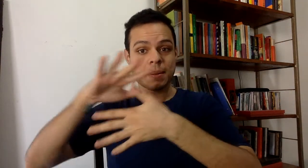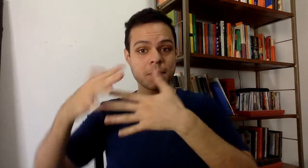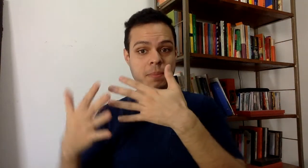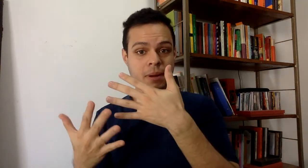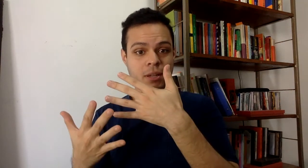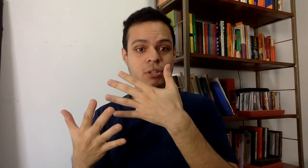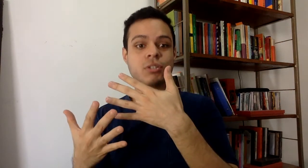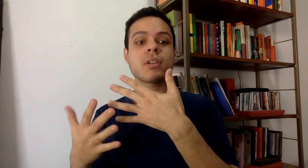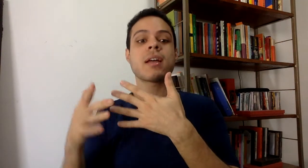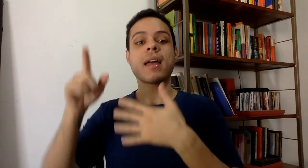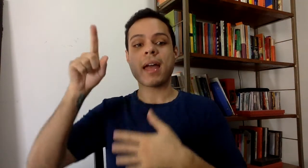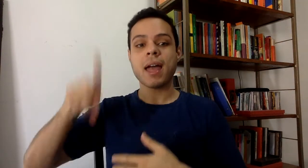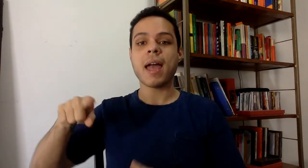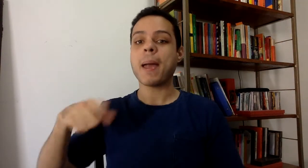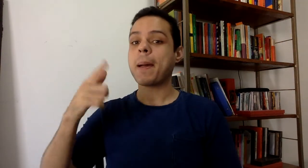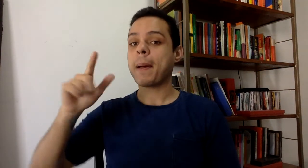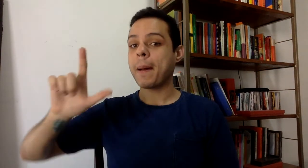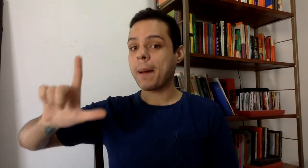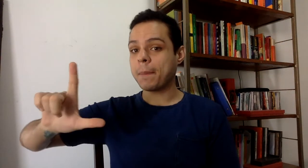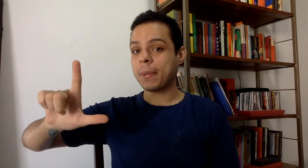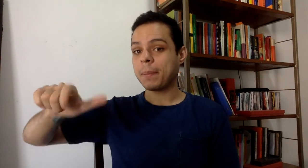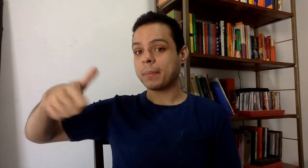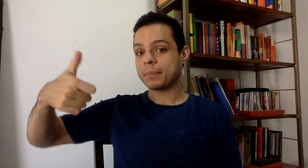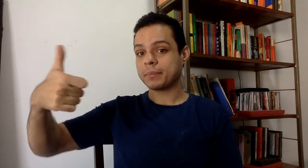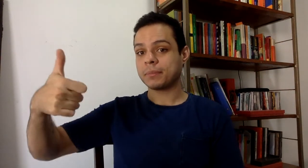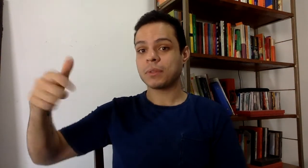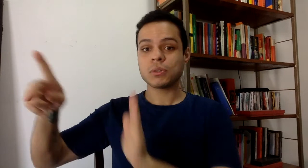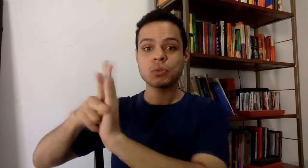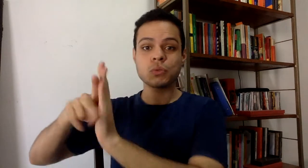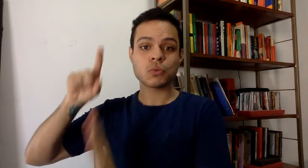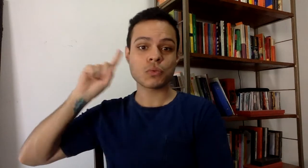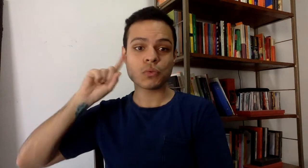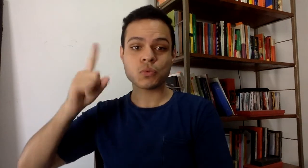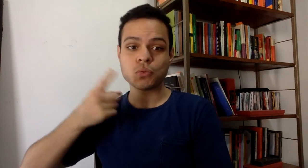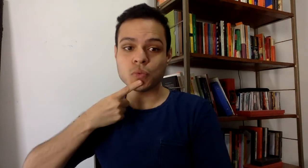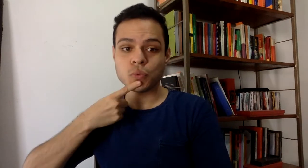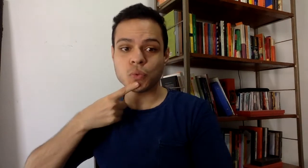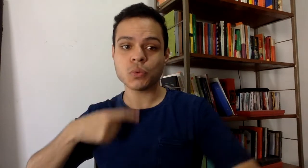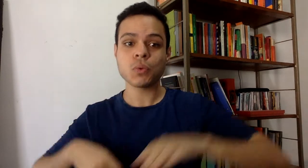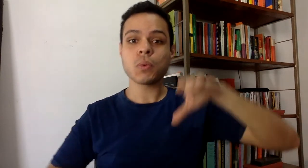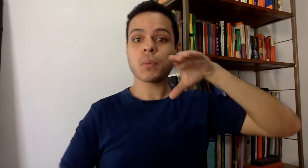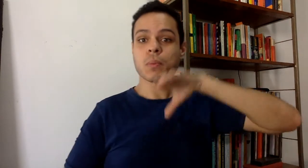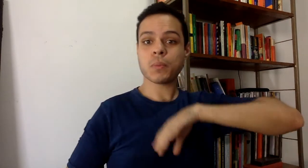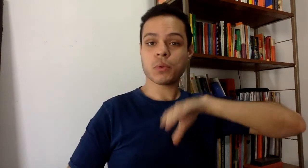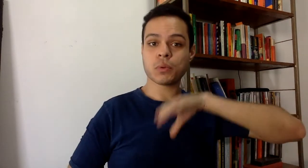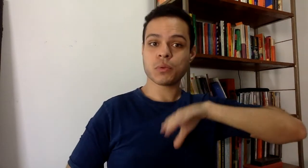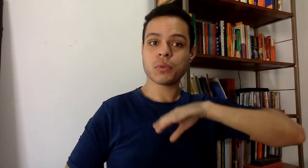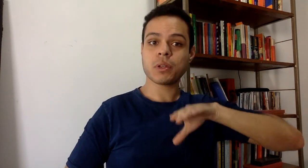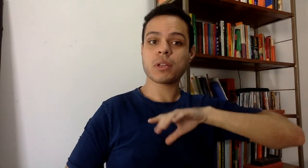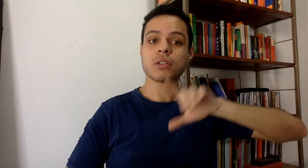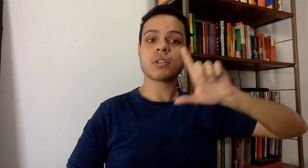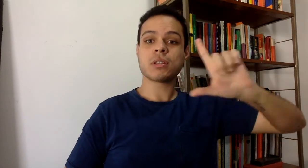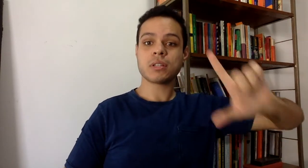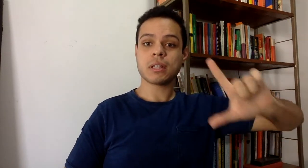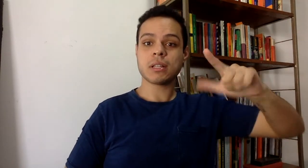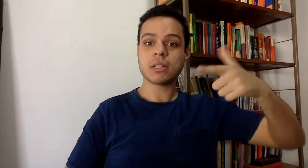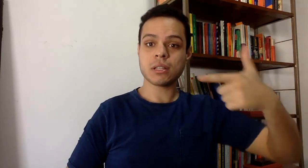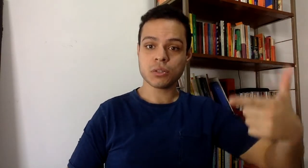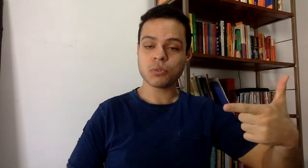Regulamenta também a questão da língua brasileira de sinais como primeira língua dos surdos e a língua portuguesa como a segunda